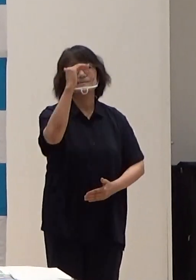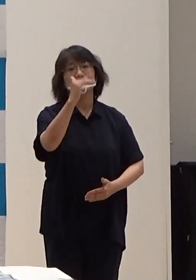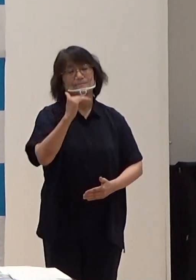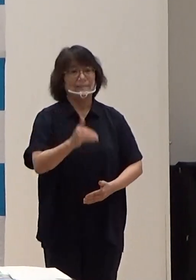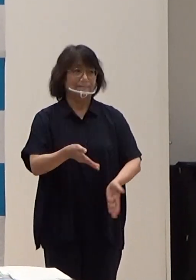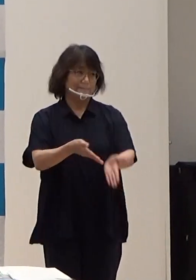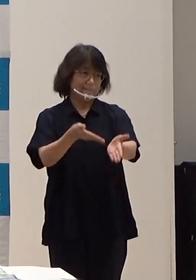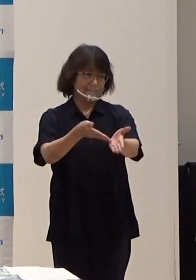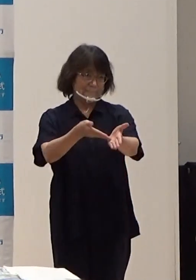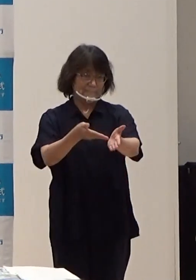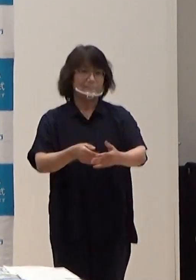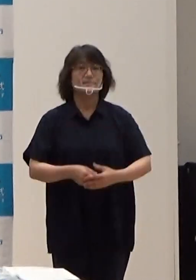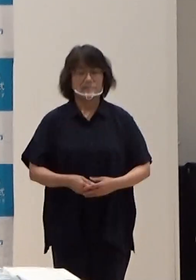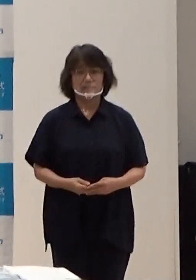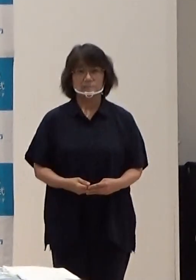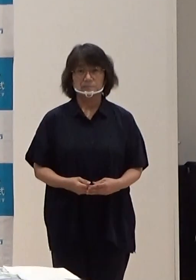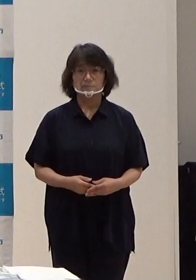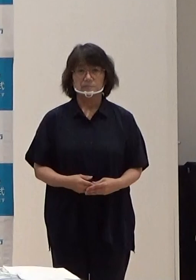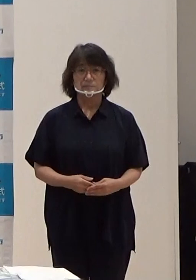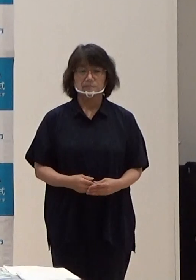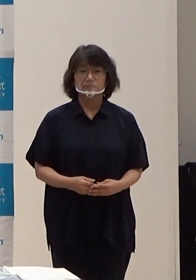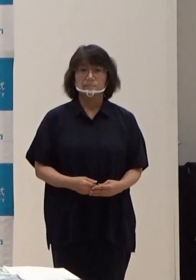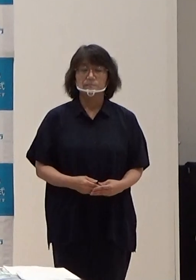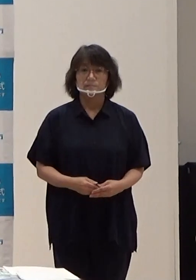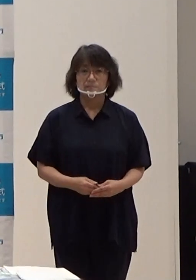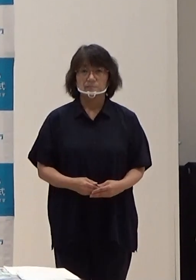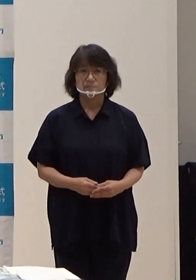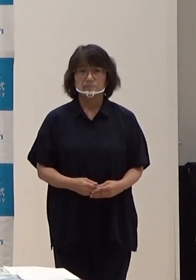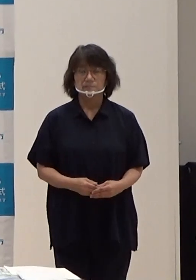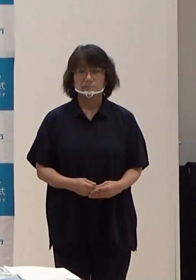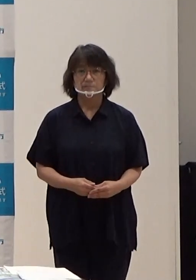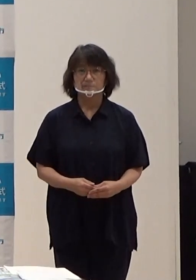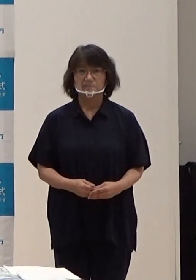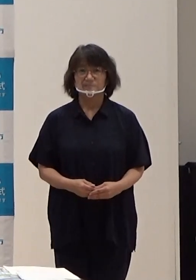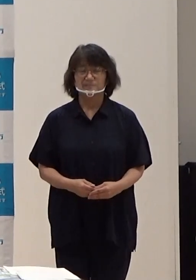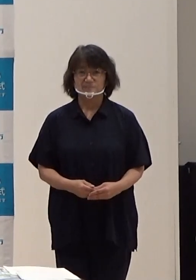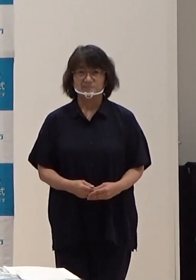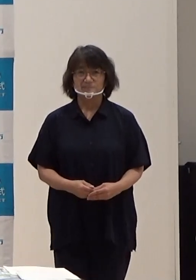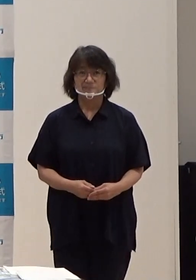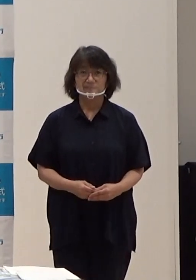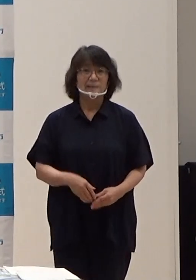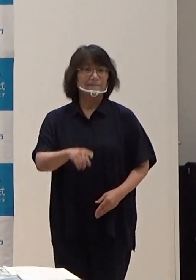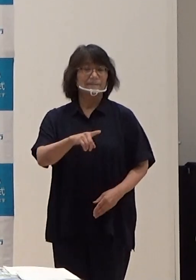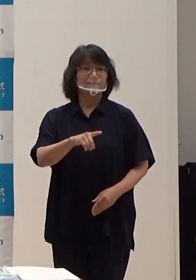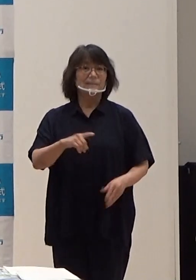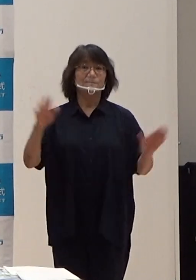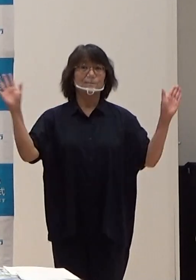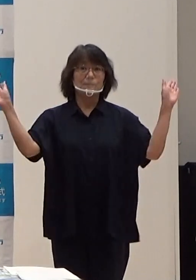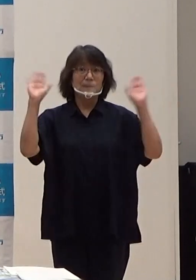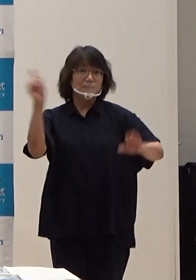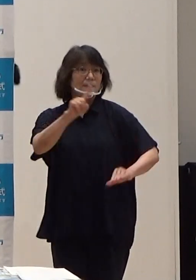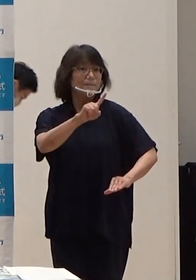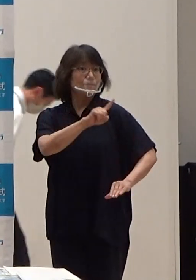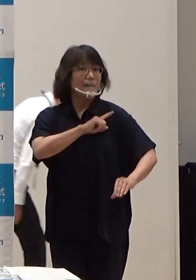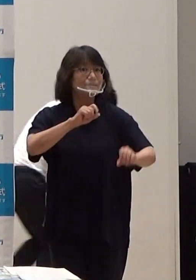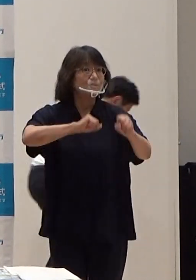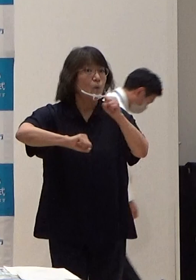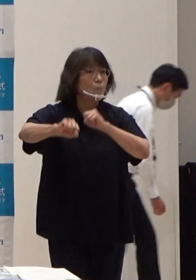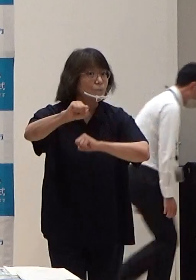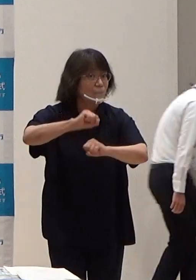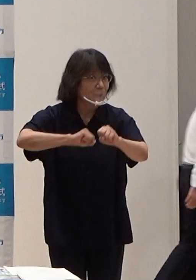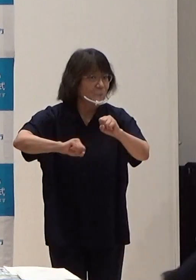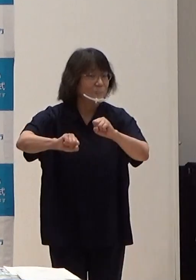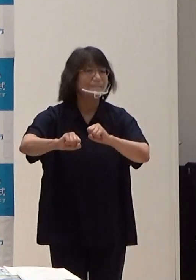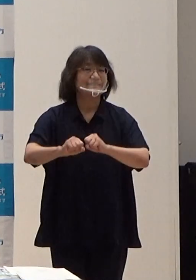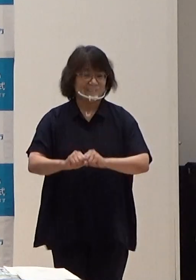説明をさせていただきたいと思います。まずベビーファースト運動でございますが、への参画でございます